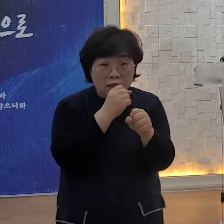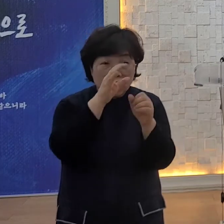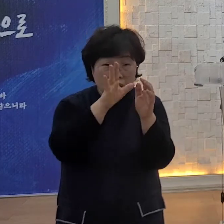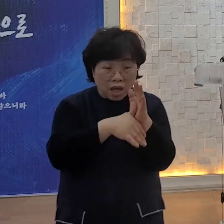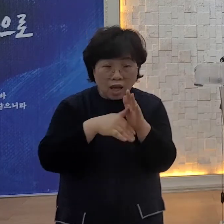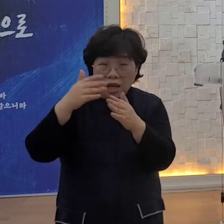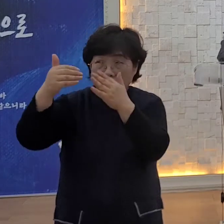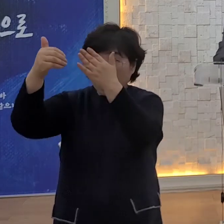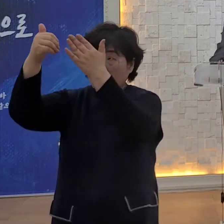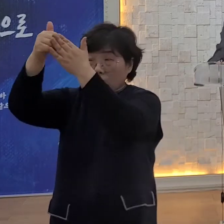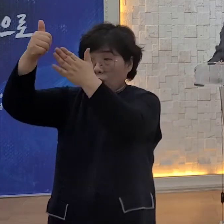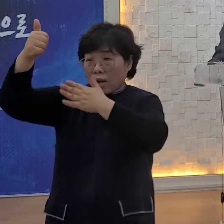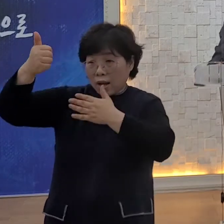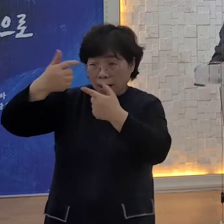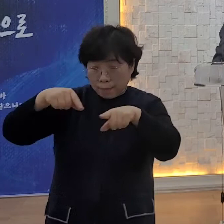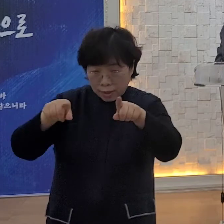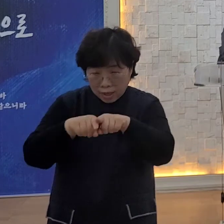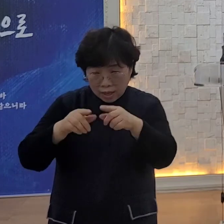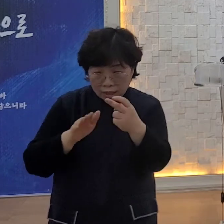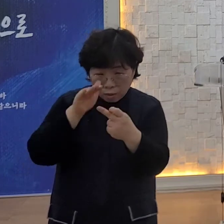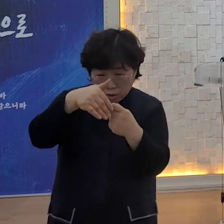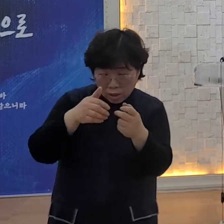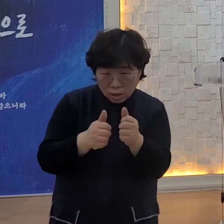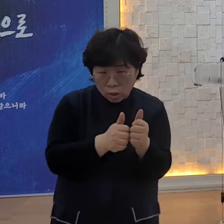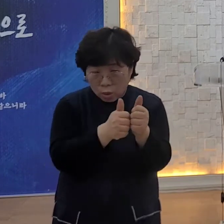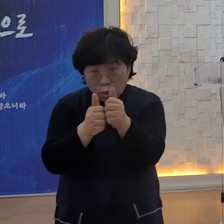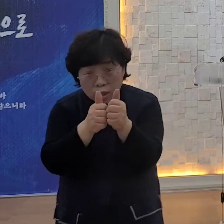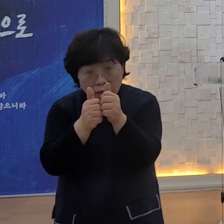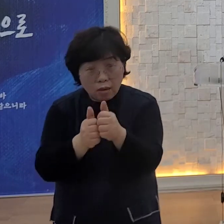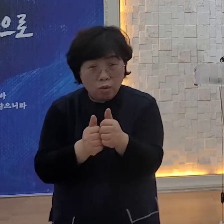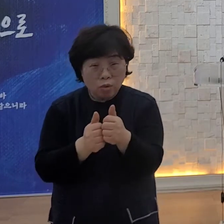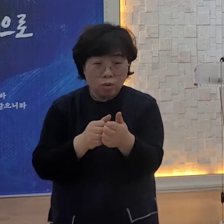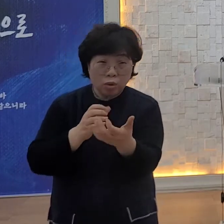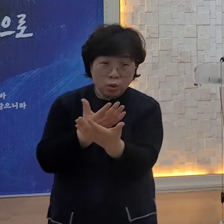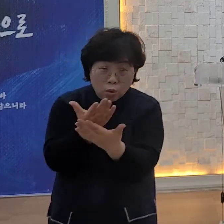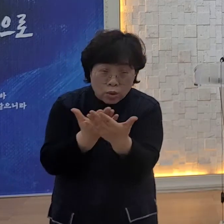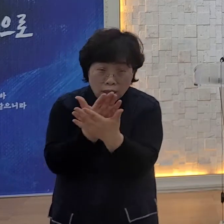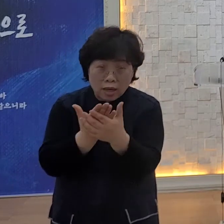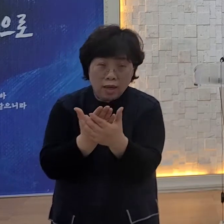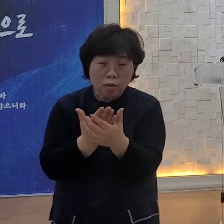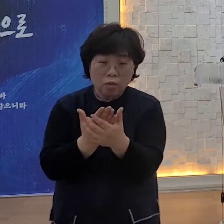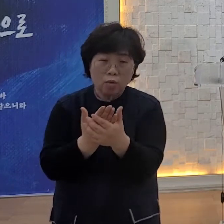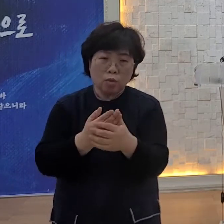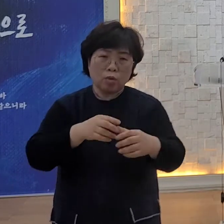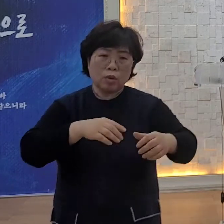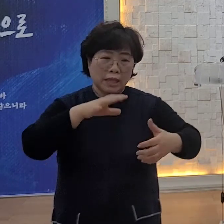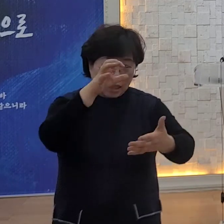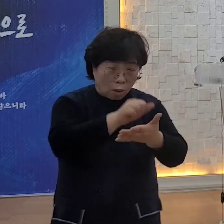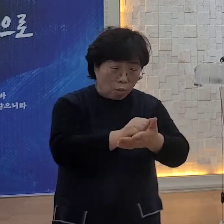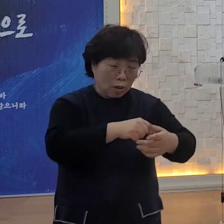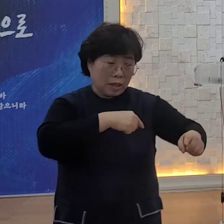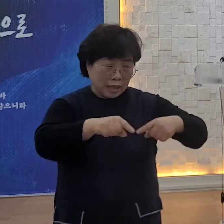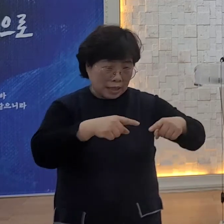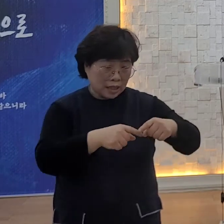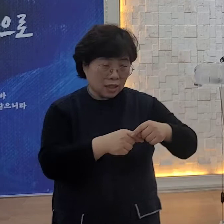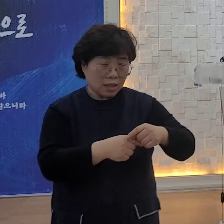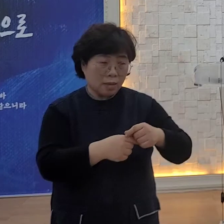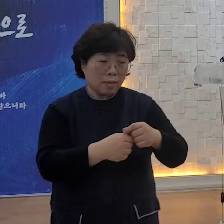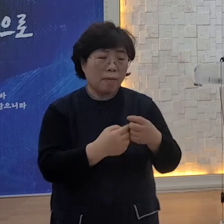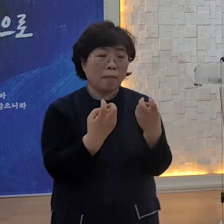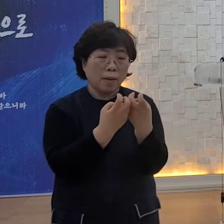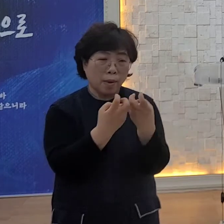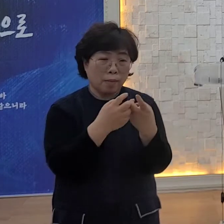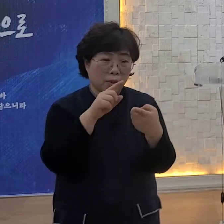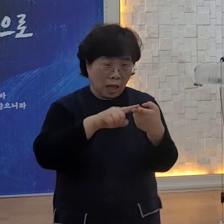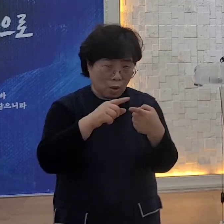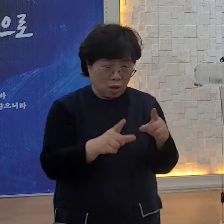또 이 에덴 동산에서 모든 것을 다스리고 정복하고 하나님과 함께하는 삶. 이게 원래 우리 인간의 매뉴얼이었어요.